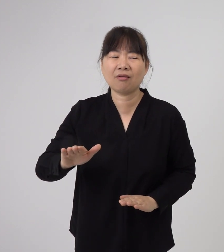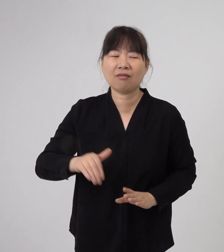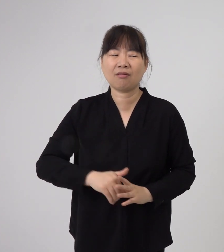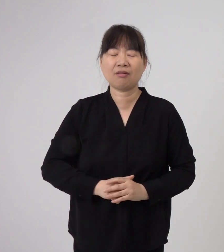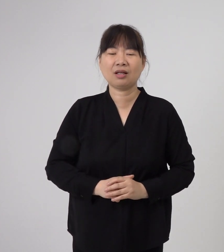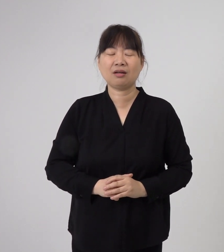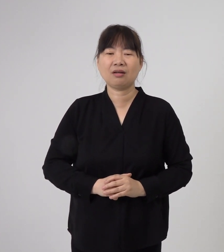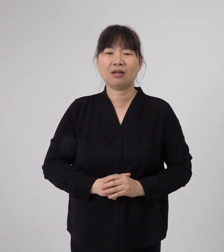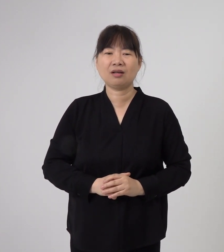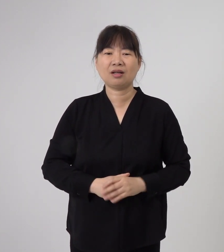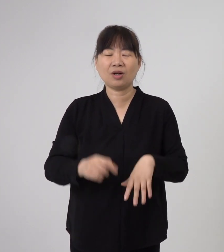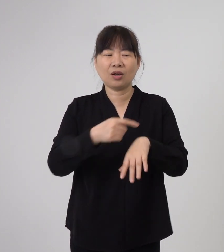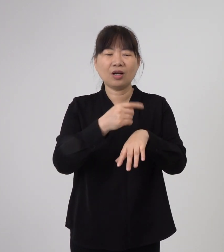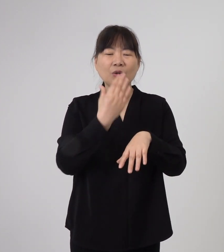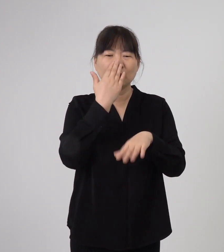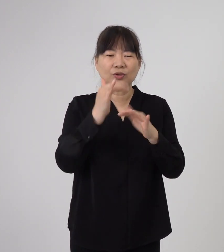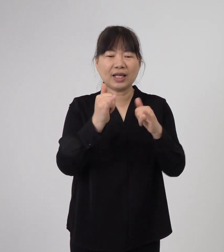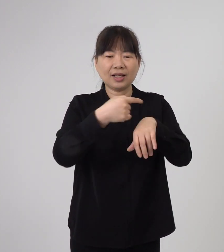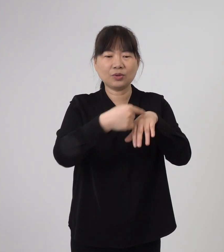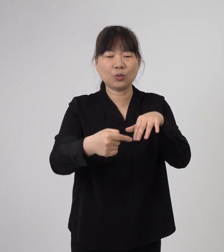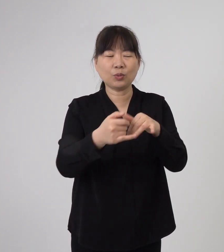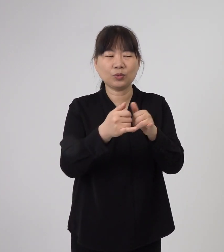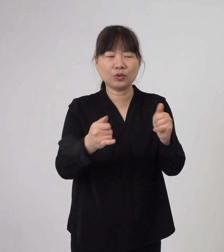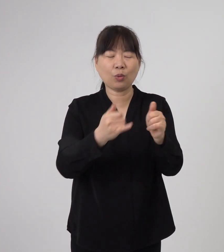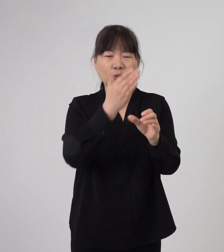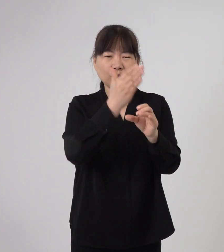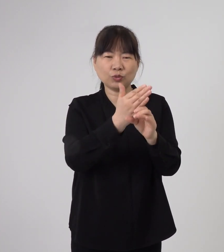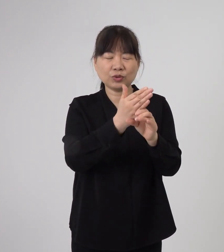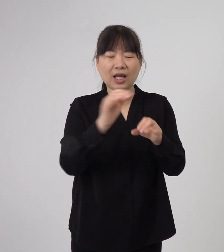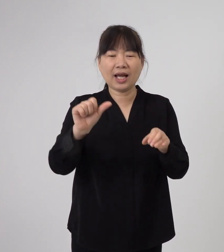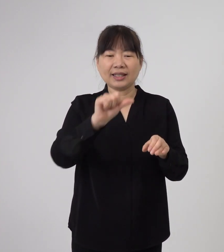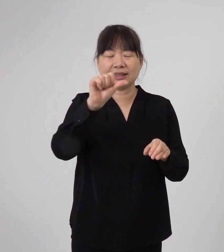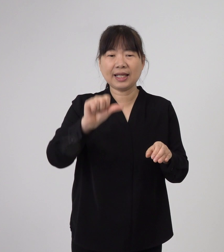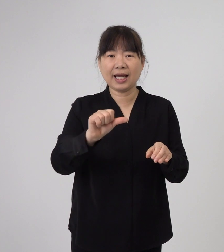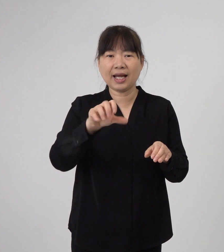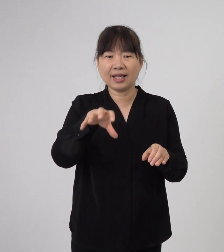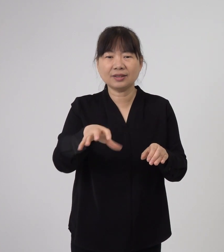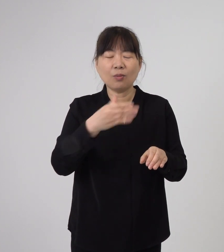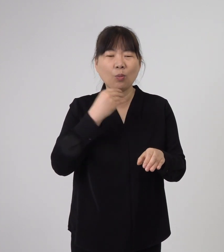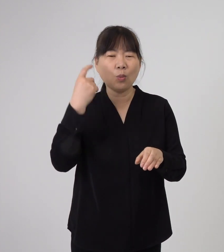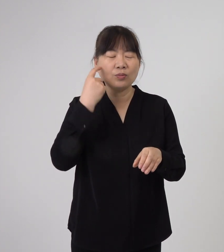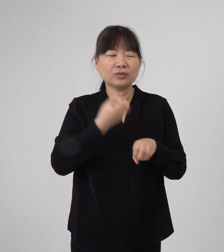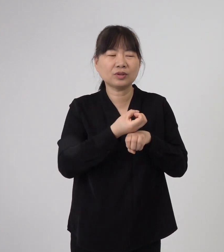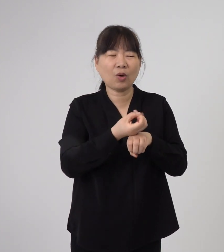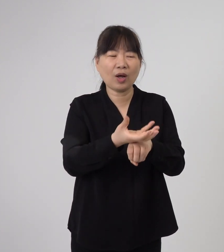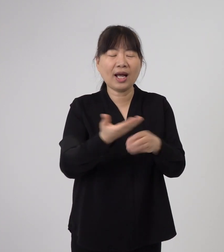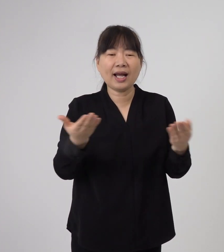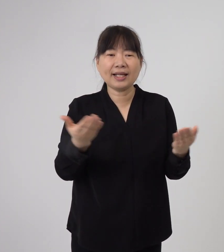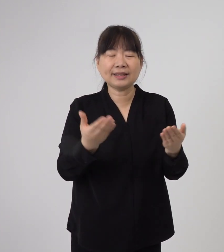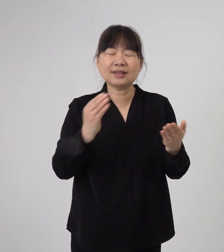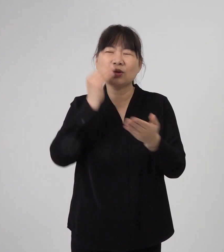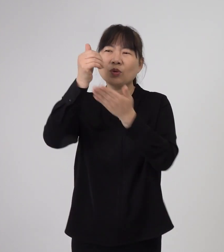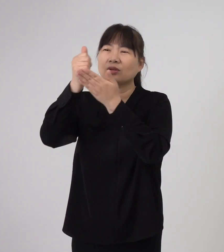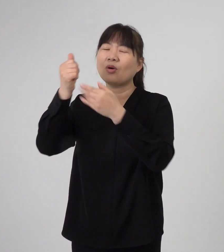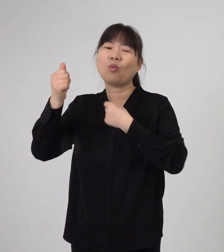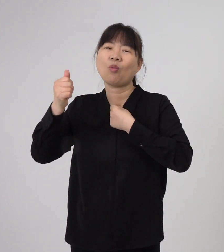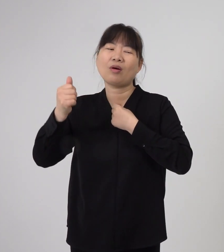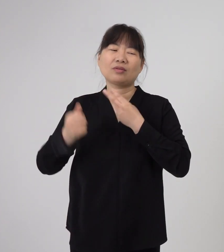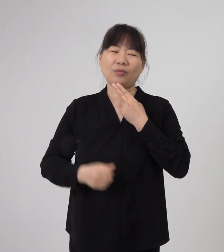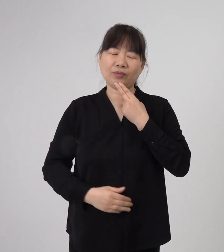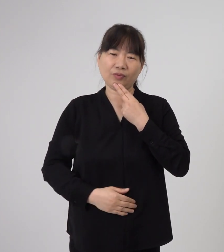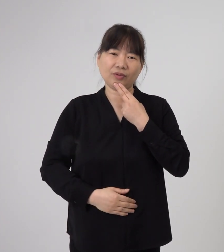그 동족을 중심으로 아시아에서 복음을 전하는 그 일을 성령께서는 원치